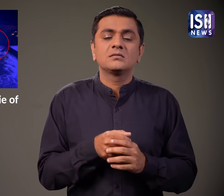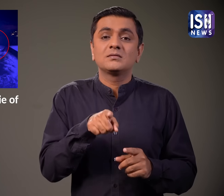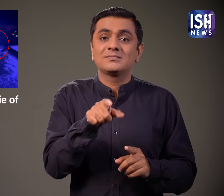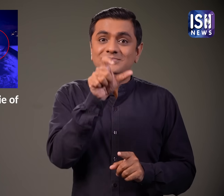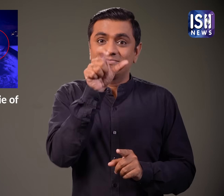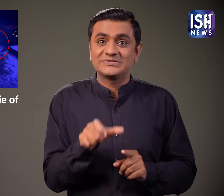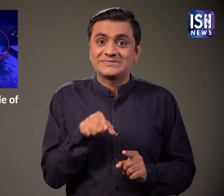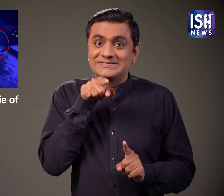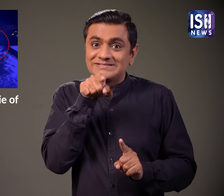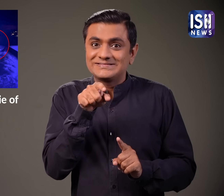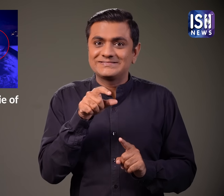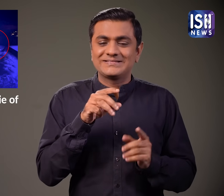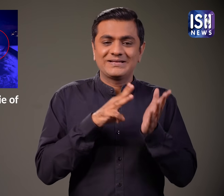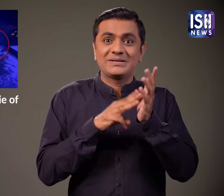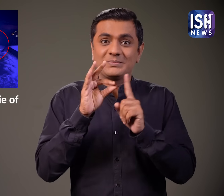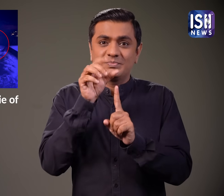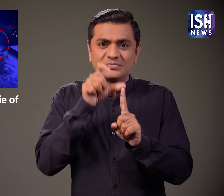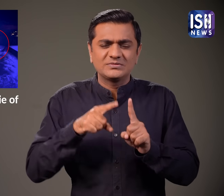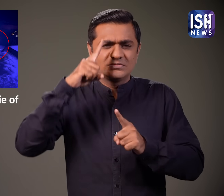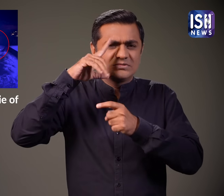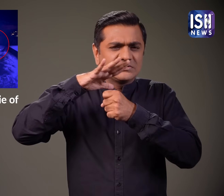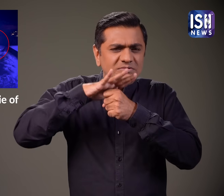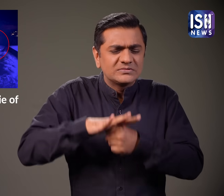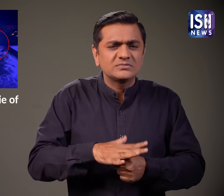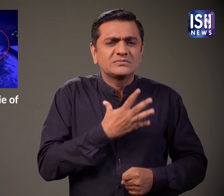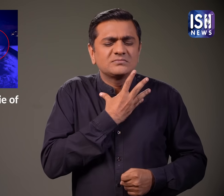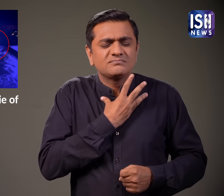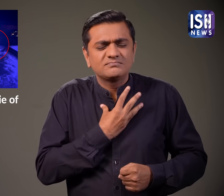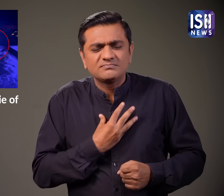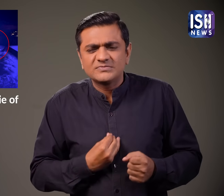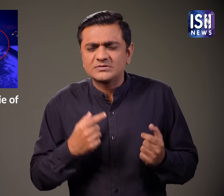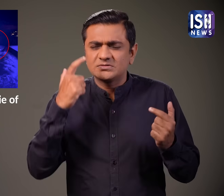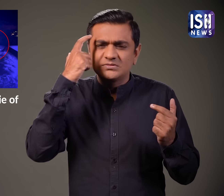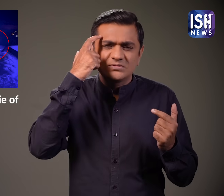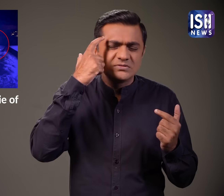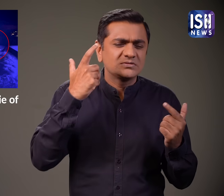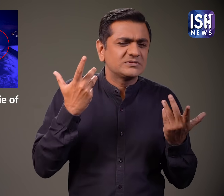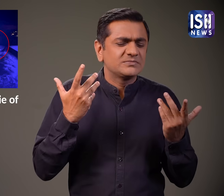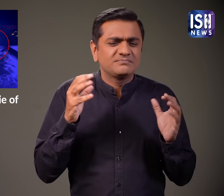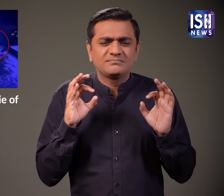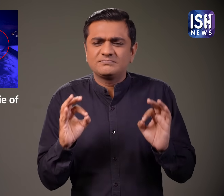मैथ्यू ने दर्थ को कम करने के लक्ष के साथ अपने अफसात और चिंता के इलाज के लिए